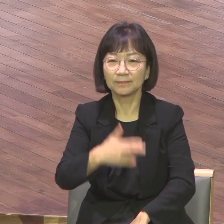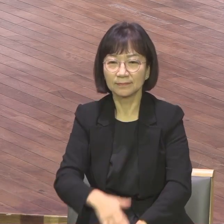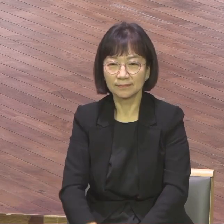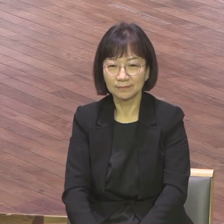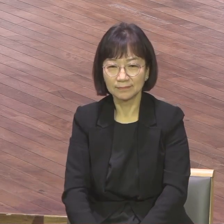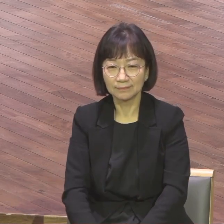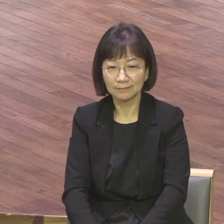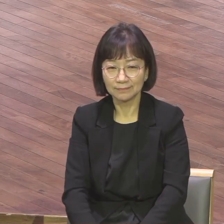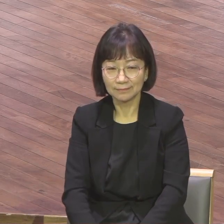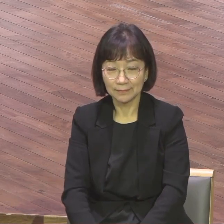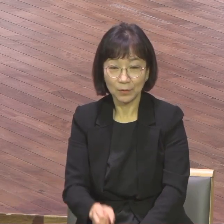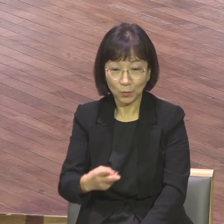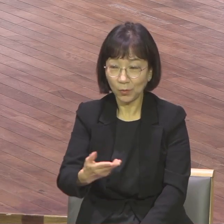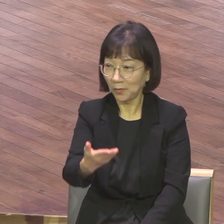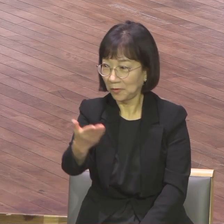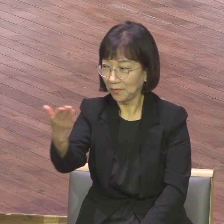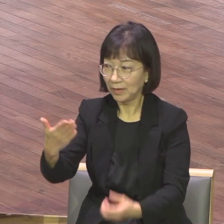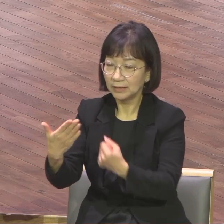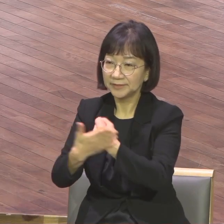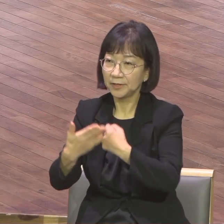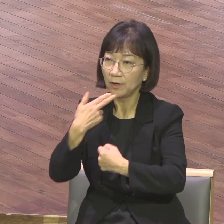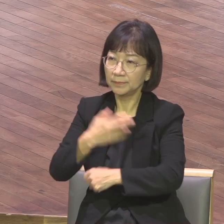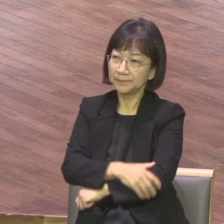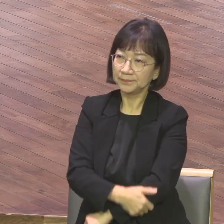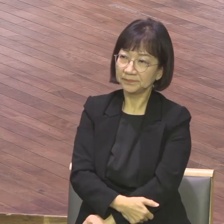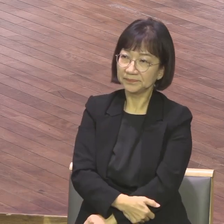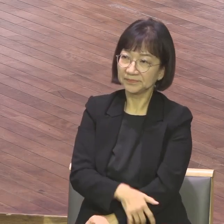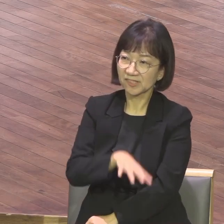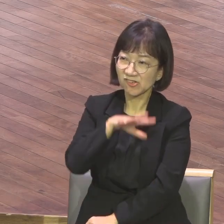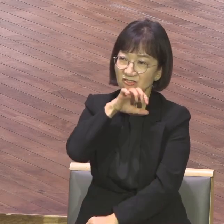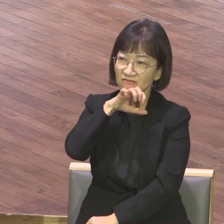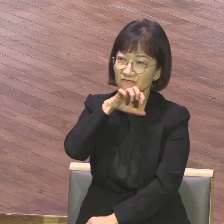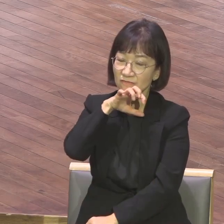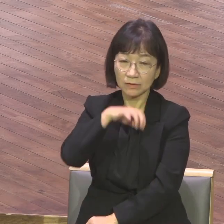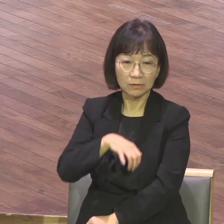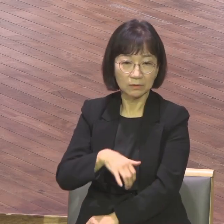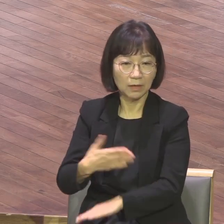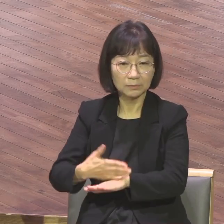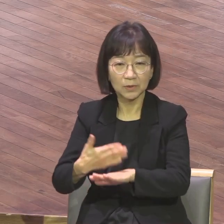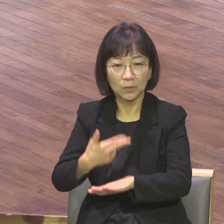은혜 못 받는 사람 절대 감사 안 합니다. 계속 불평. 마귀신 부름 맞아.